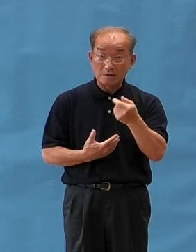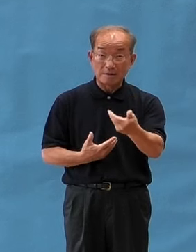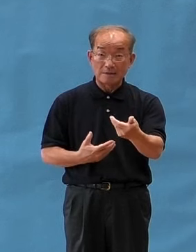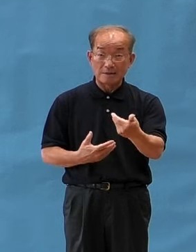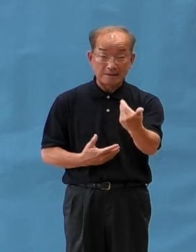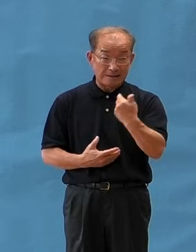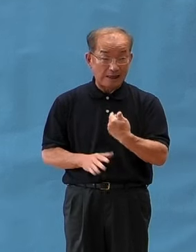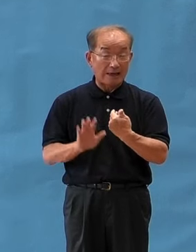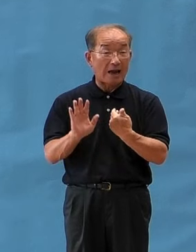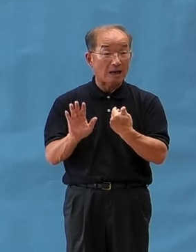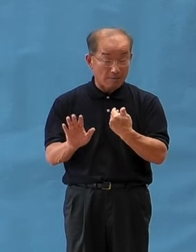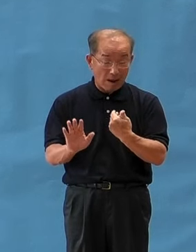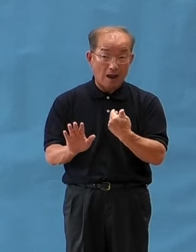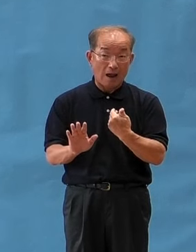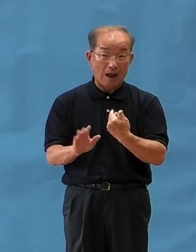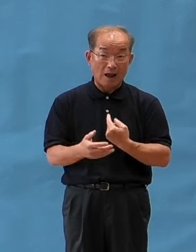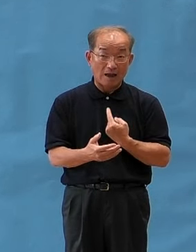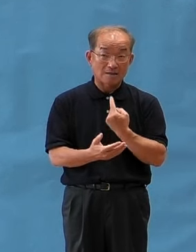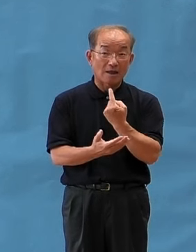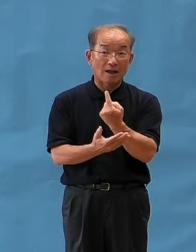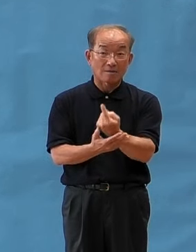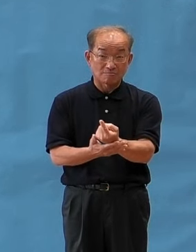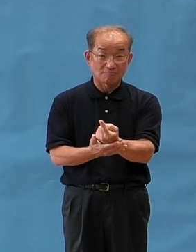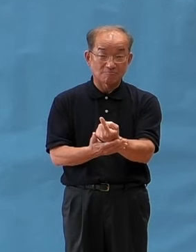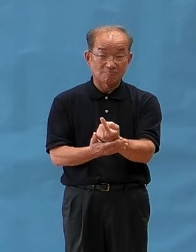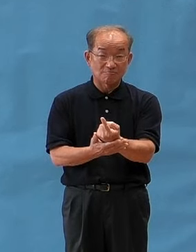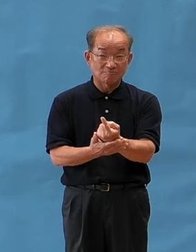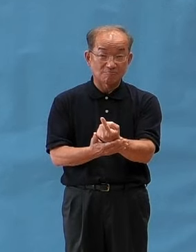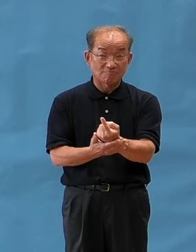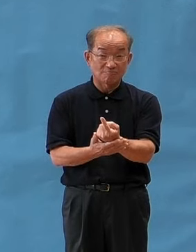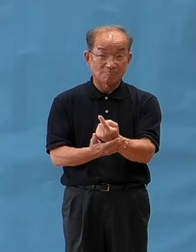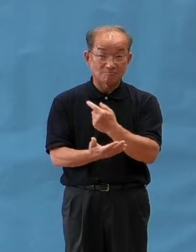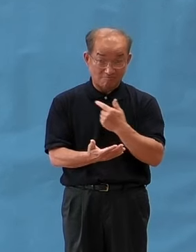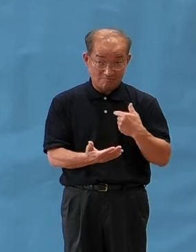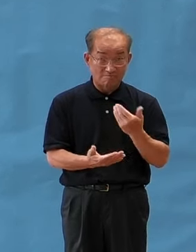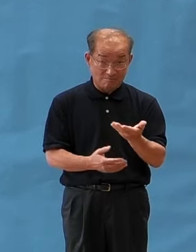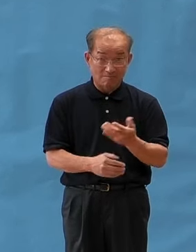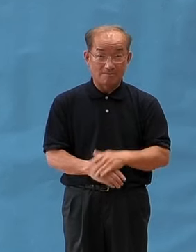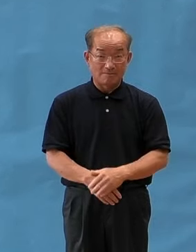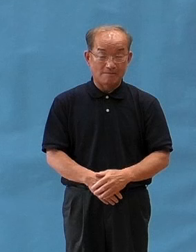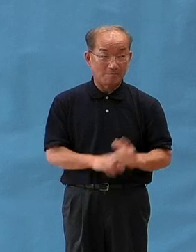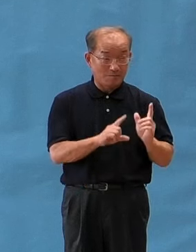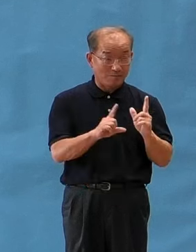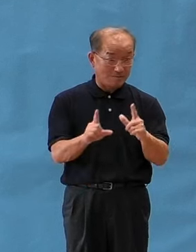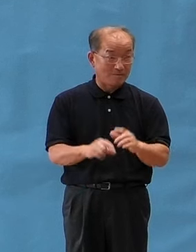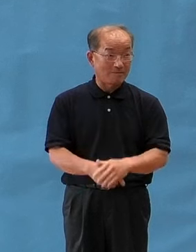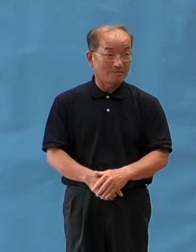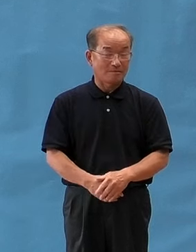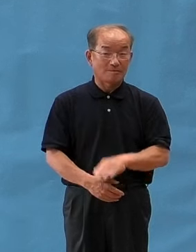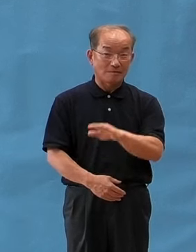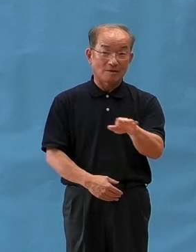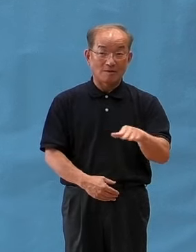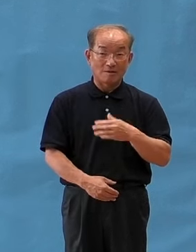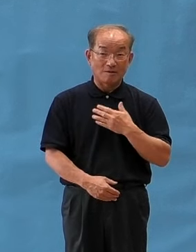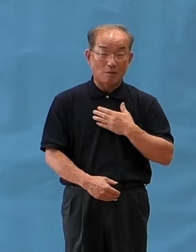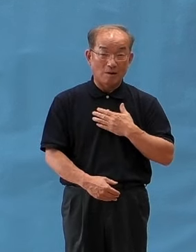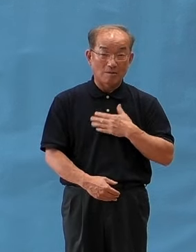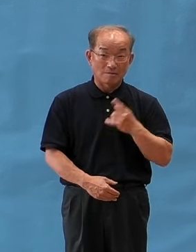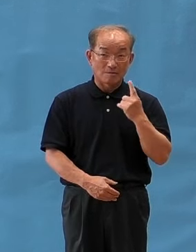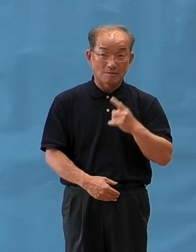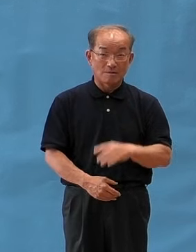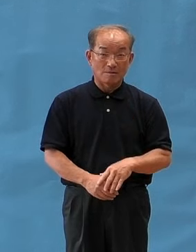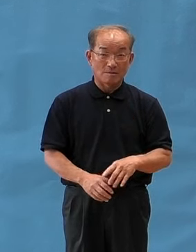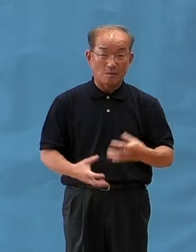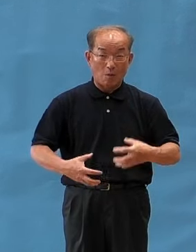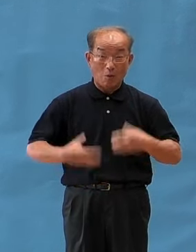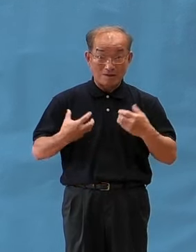かような形があれば、出演といったところはなんか検討はされるっていうところなんでしょうか。 まあ、皆さんよく分かってると思いますけど、あれね、怒